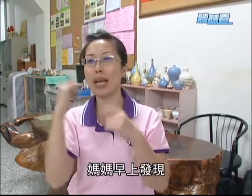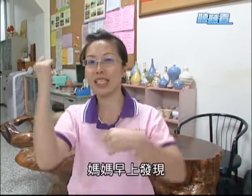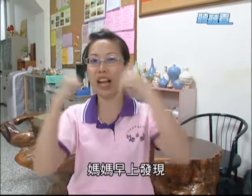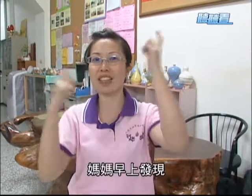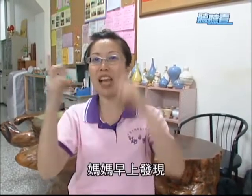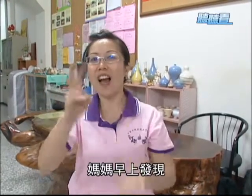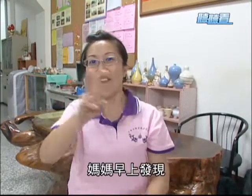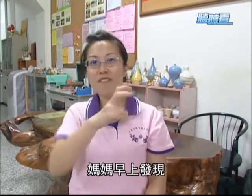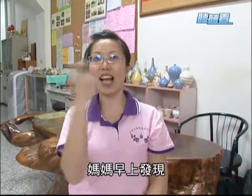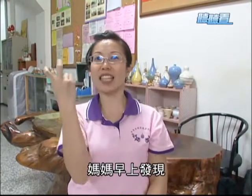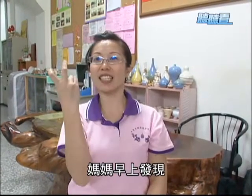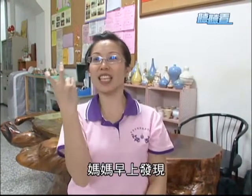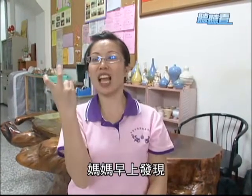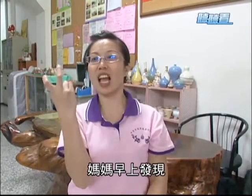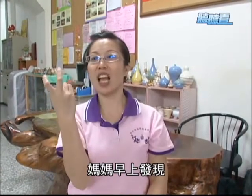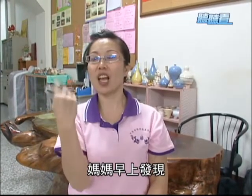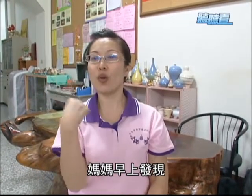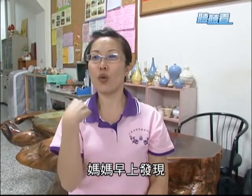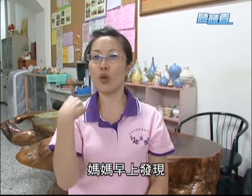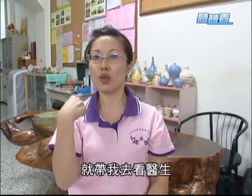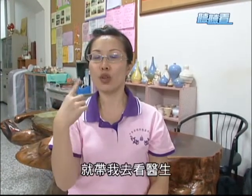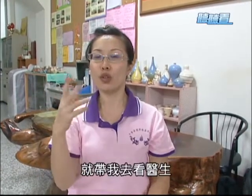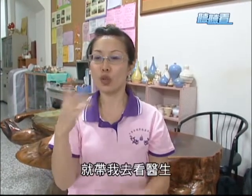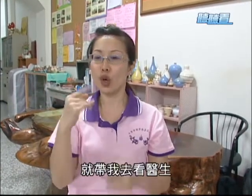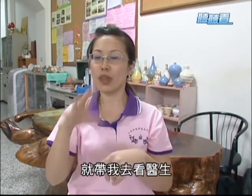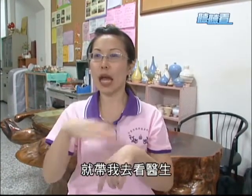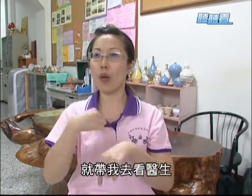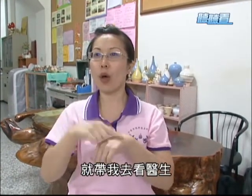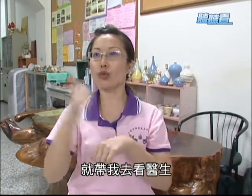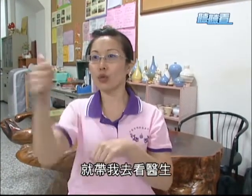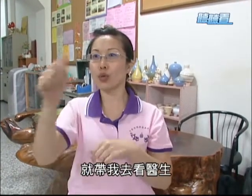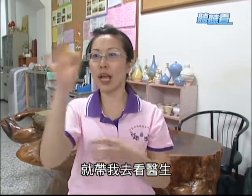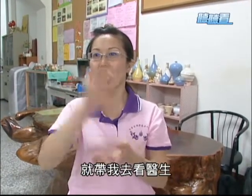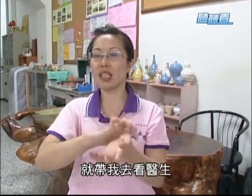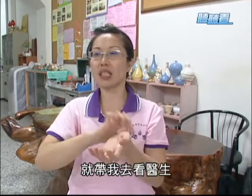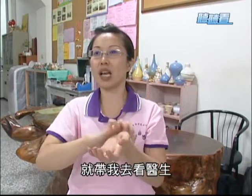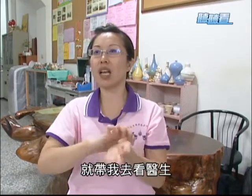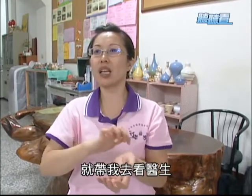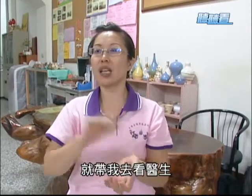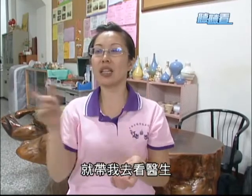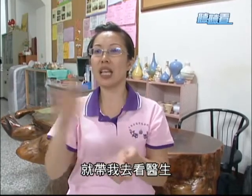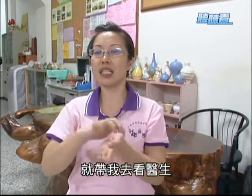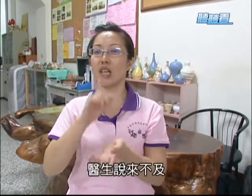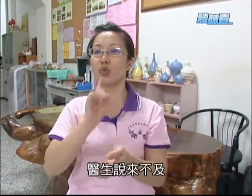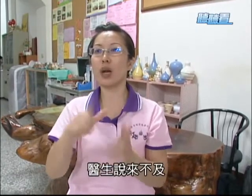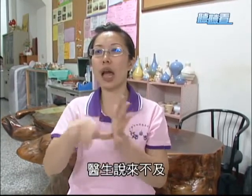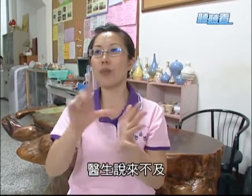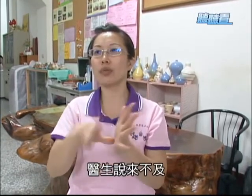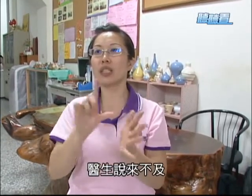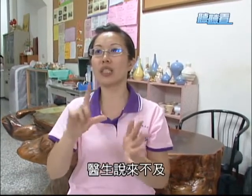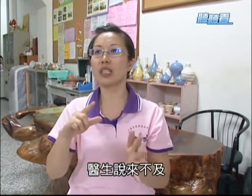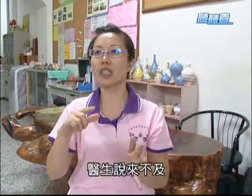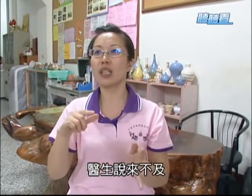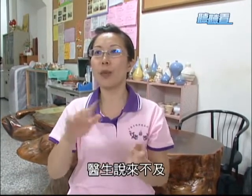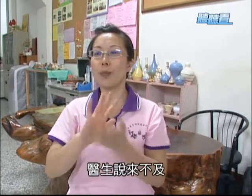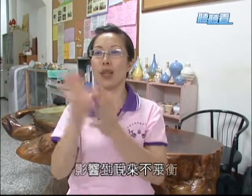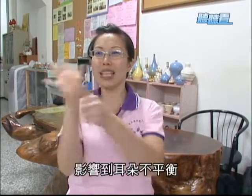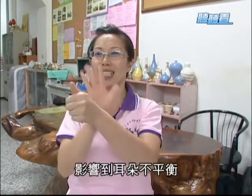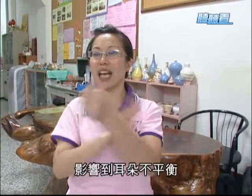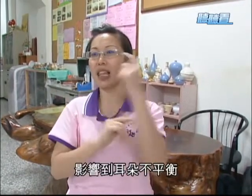叫叫发血，就到我负担一下，一下我拉不住，一下到